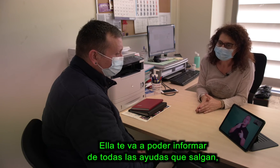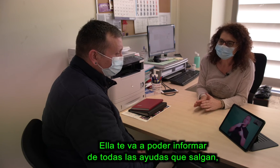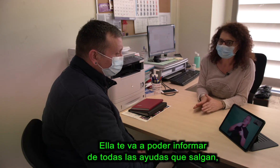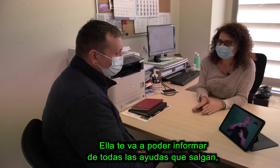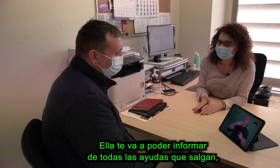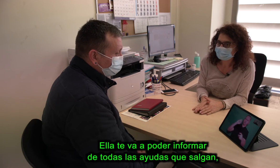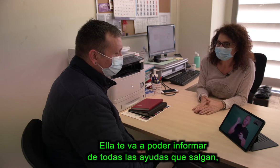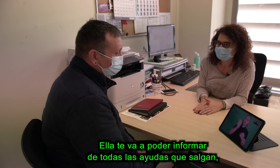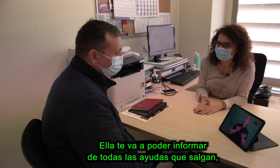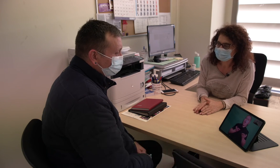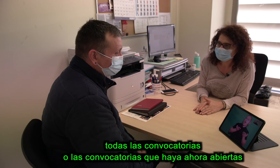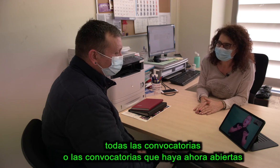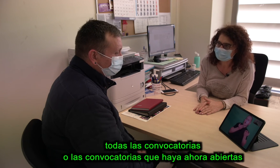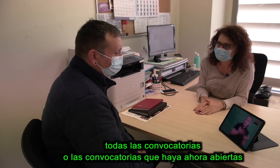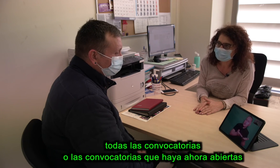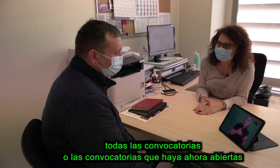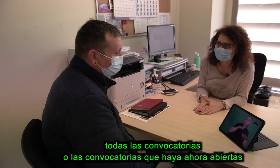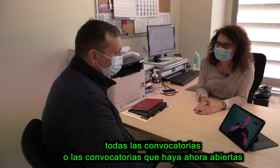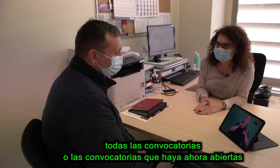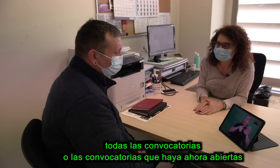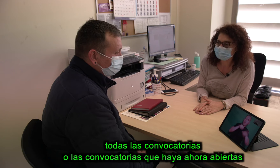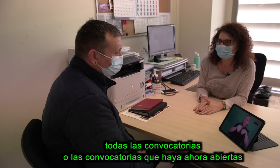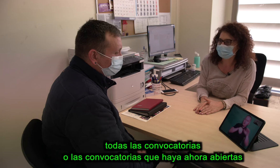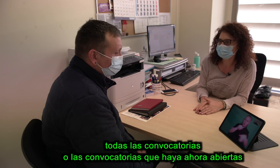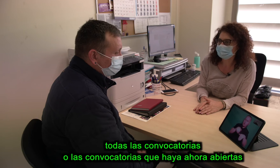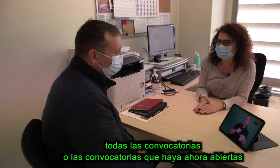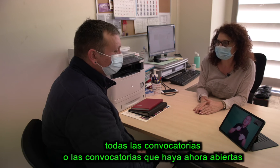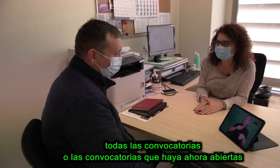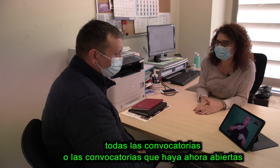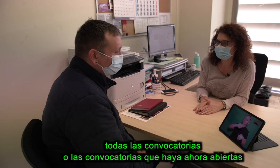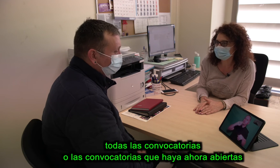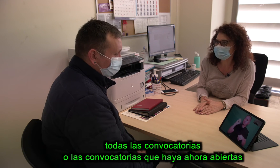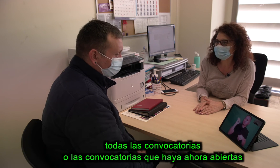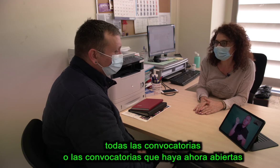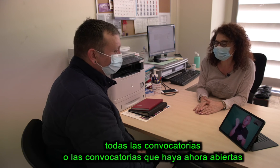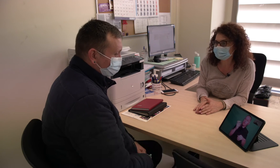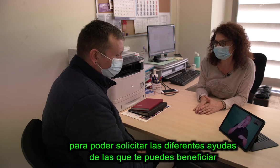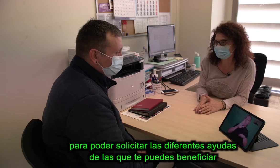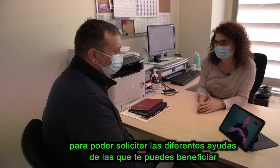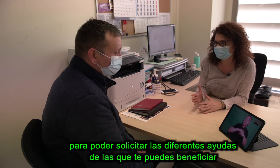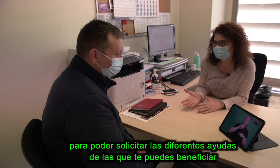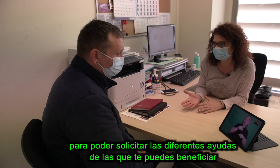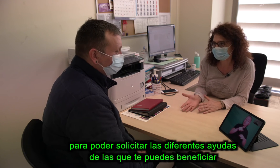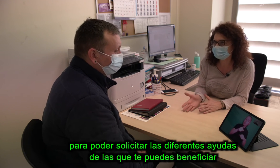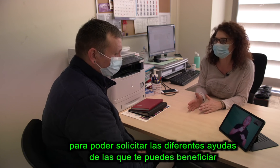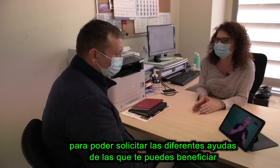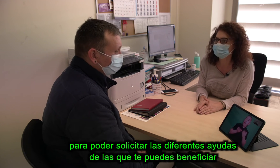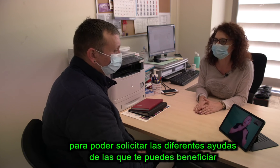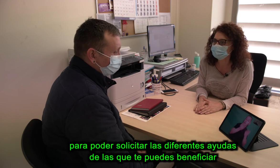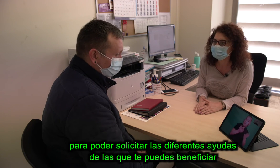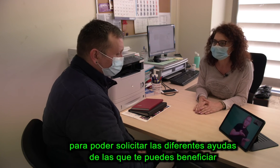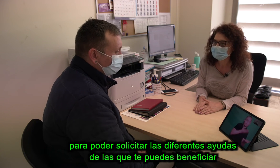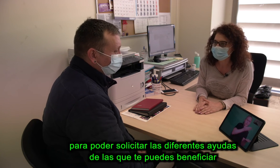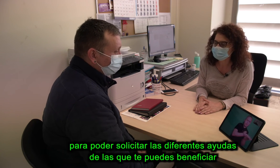las ayudas que salgan, todas las convocatorias o de las convocatorias que haya ahora abiertas para poder solicitar las